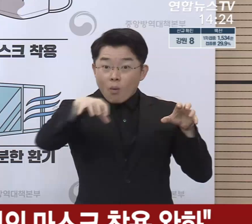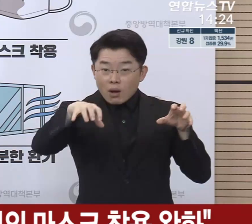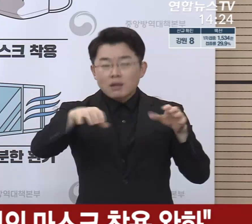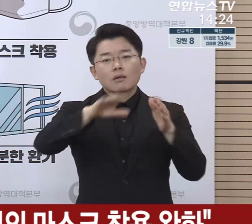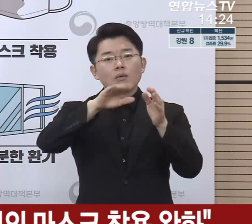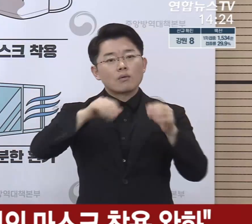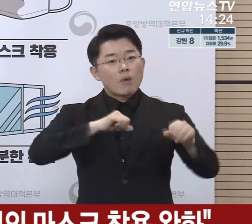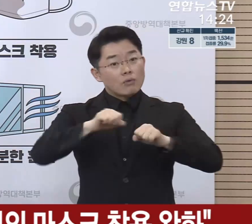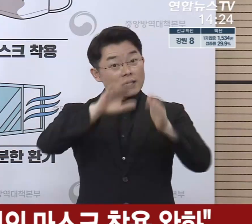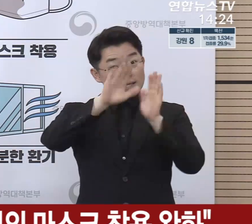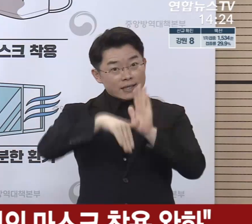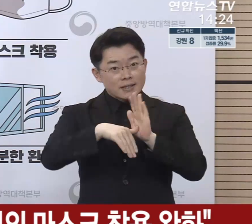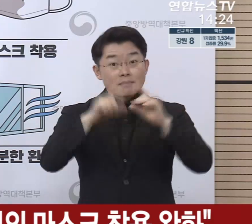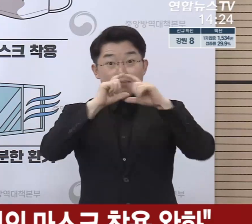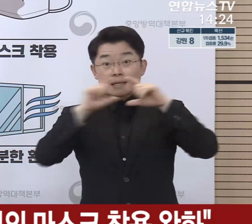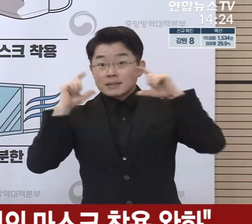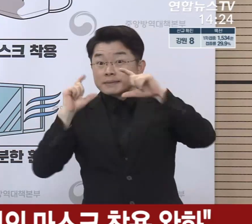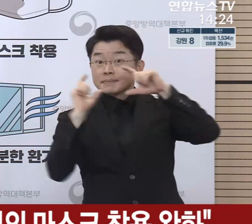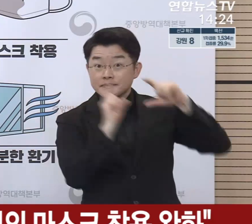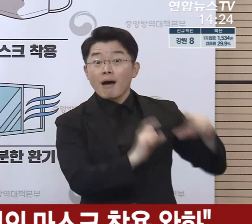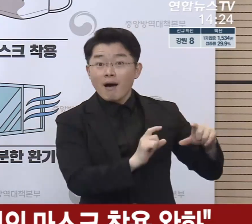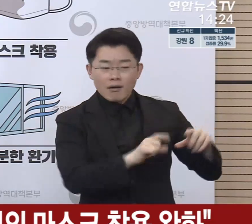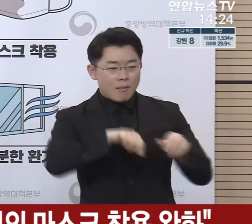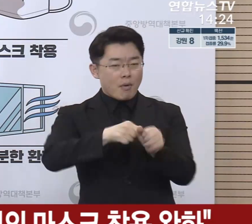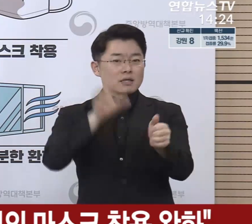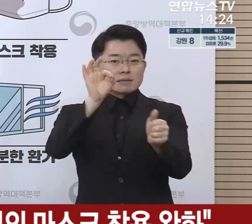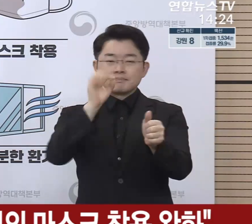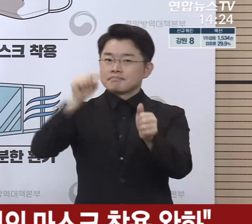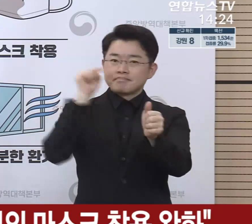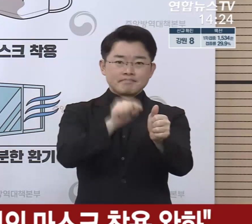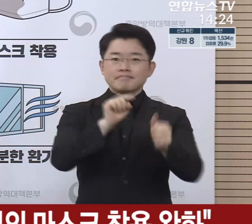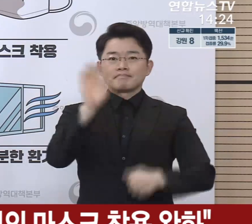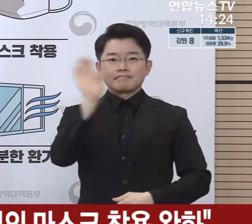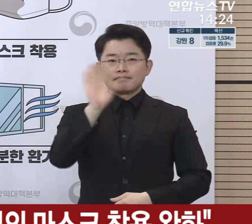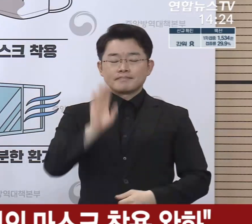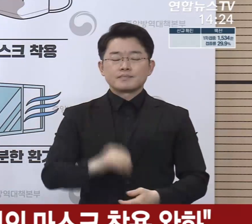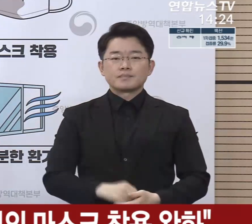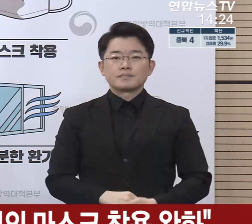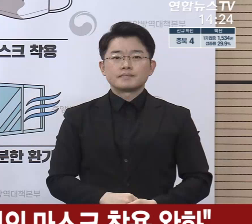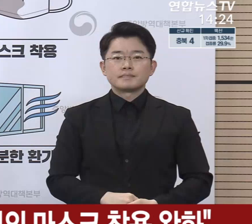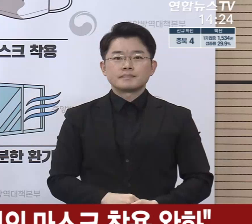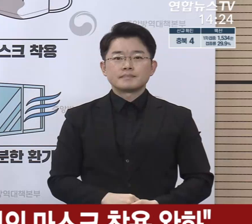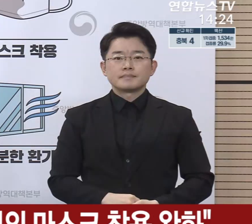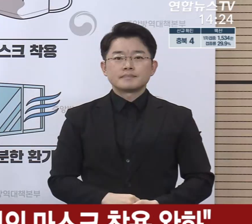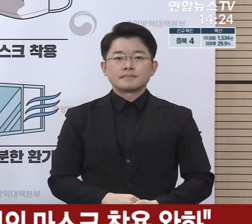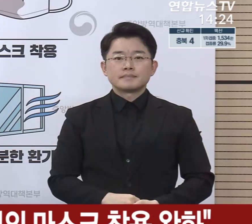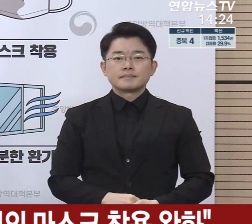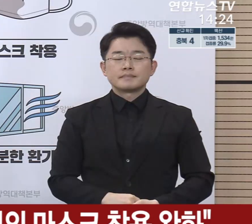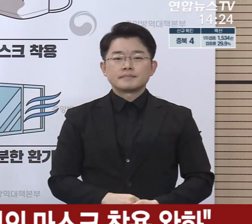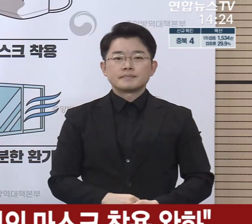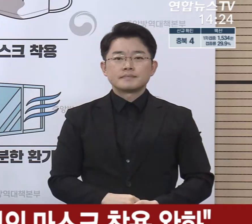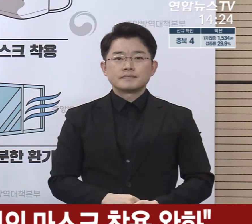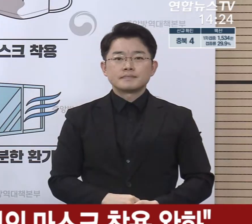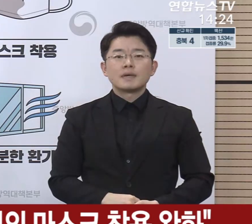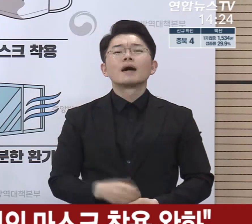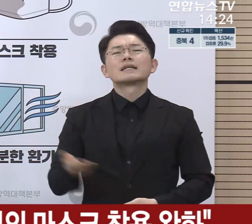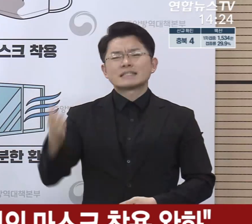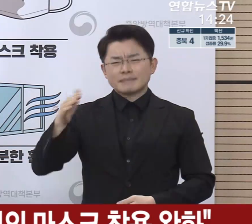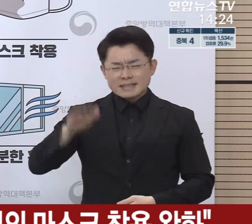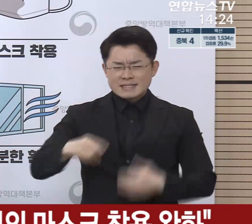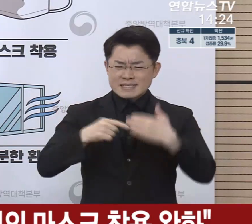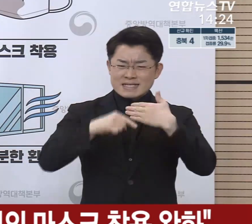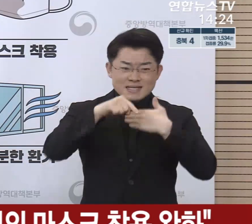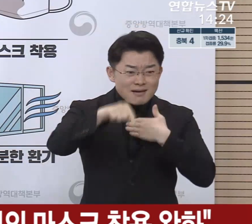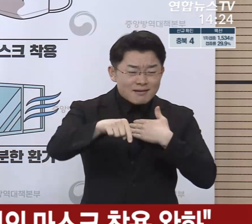활동 시에는 마스크를 착용하지 않더라도 과태료를 부과하지 않도록 변경하였습니다. 하지만